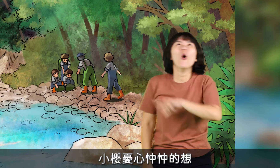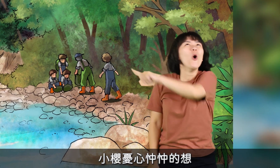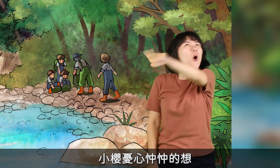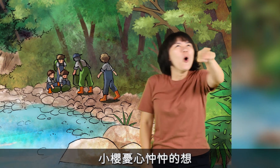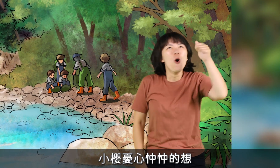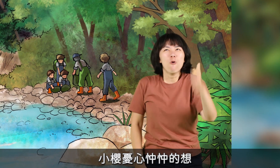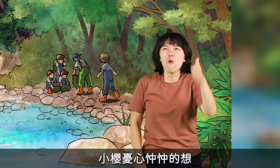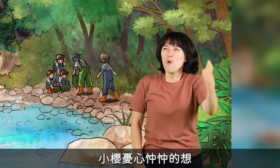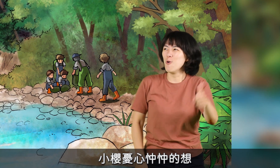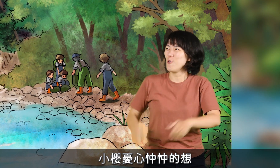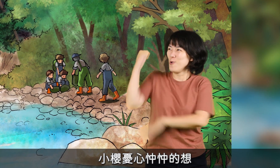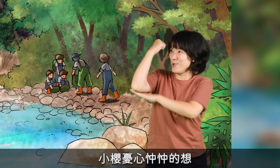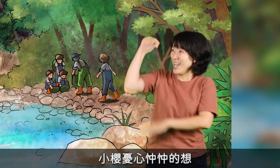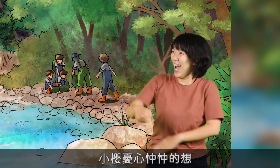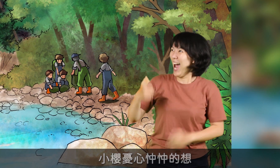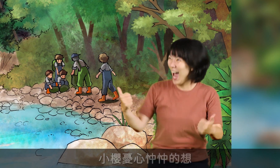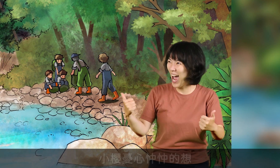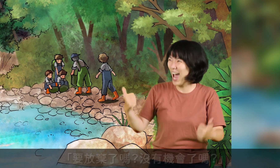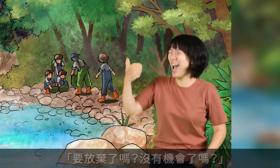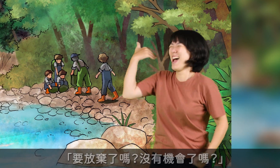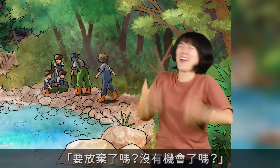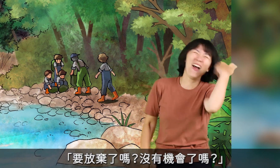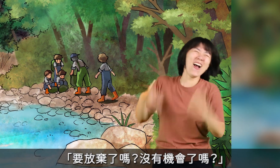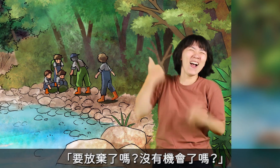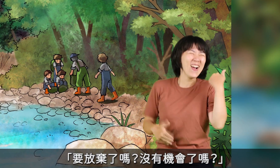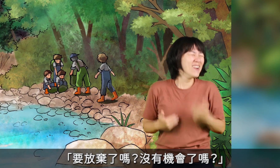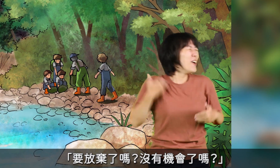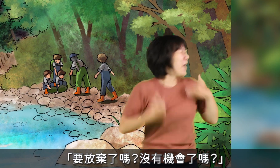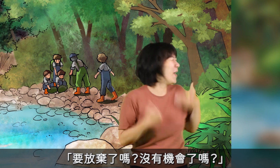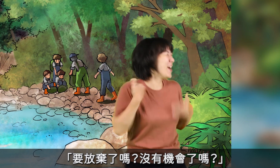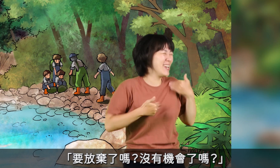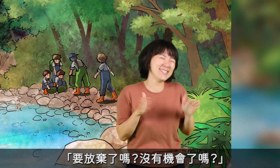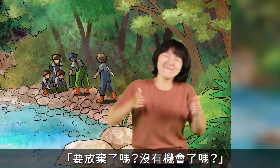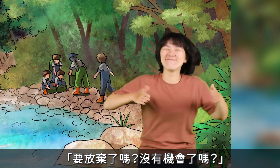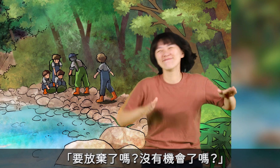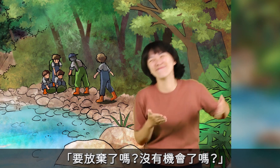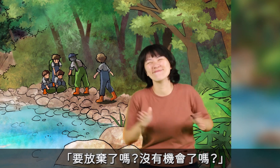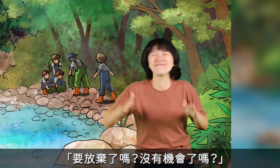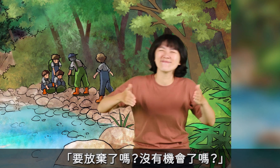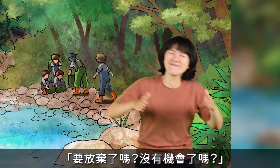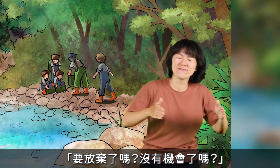小鹰忧心忡忡地想，要放弃了吗？没有机会了吗？